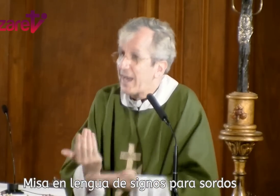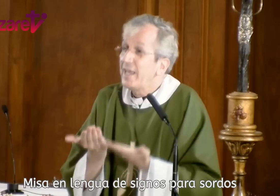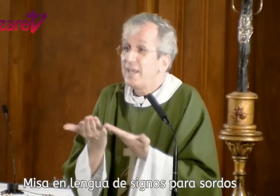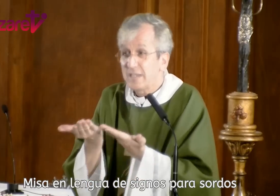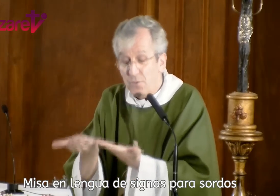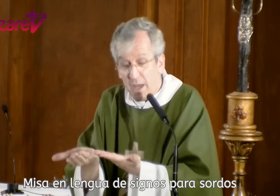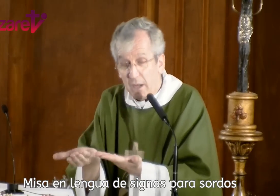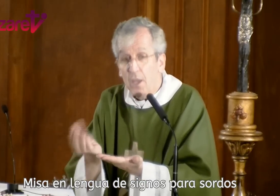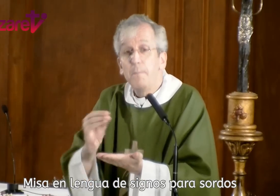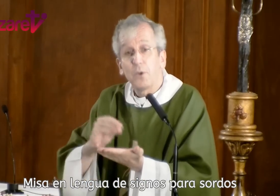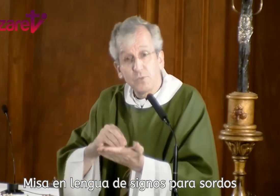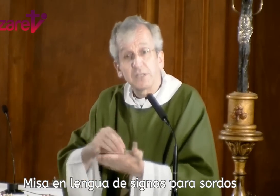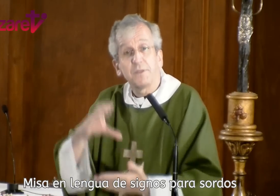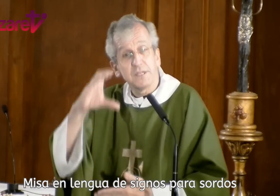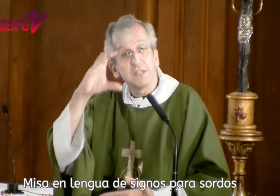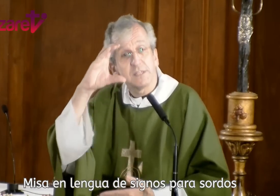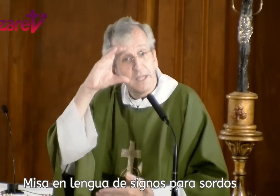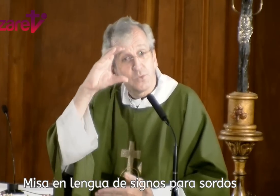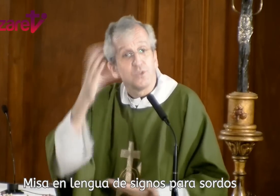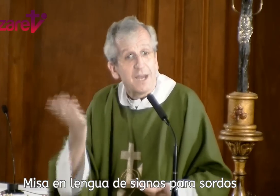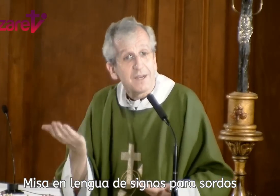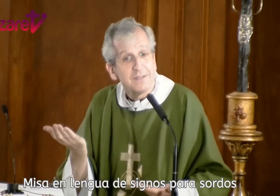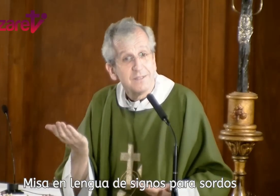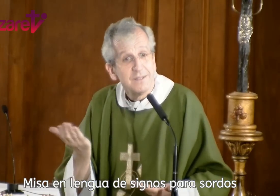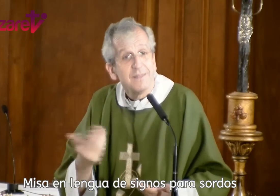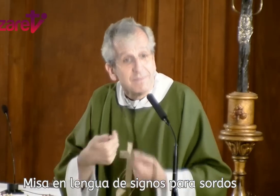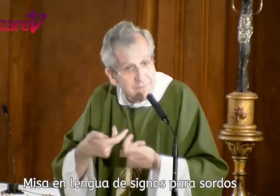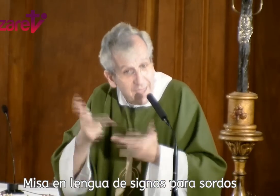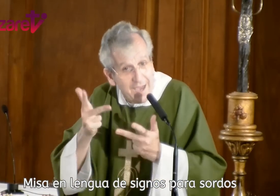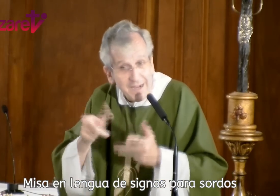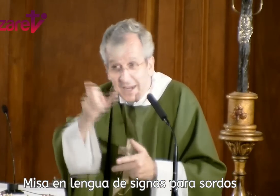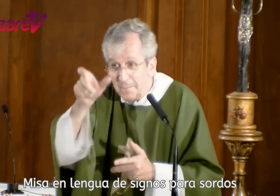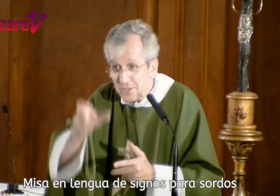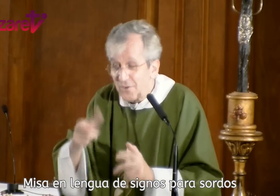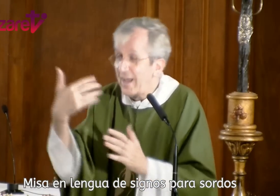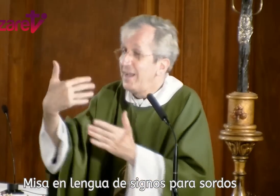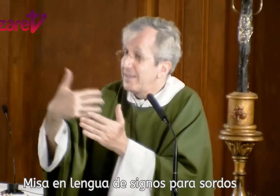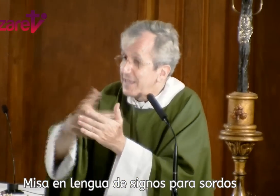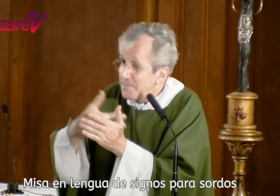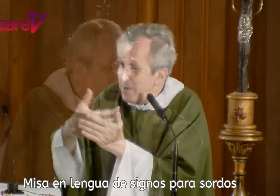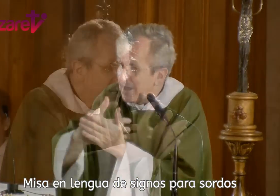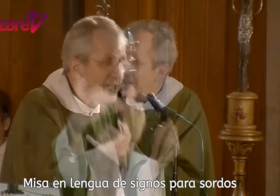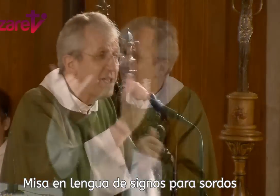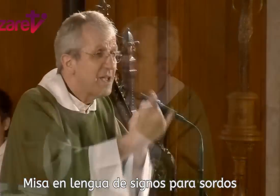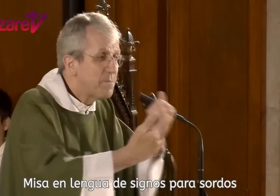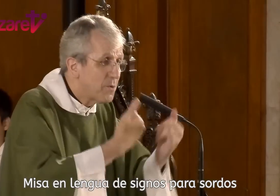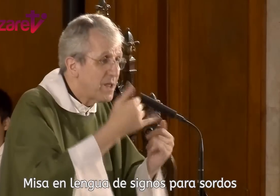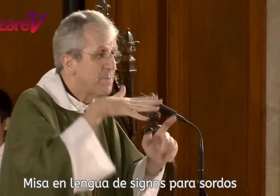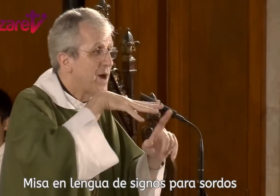apoyar, es ayudar, pero muchas veces es escuchar, dejar que la persona te explique el problema,